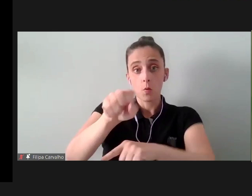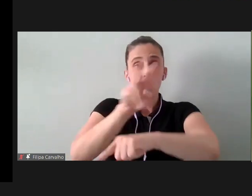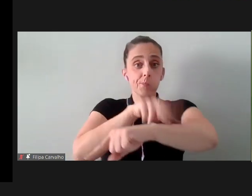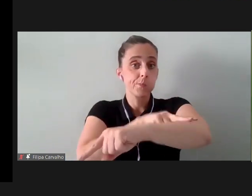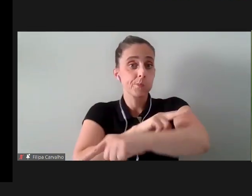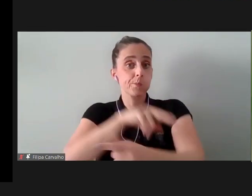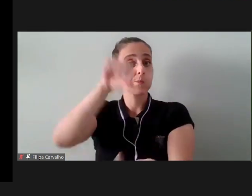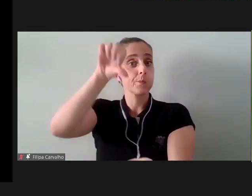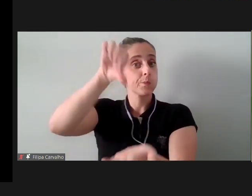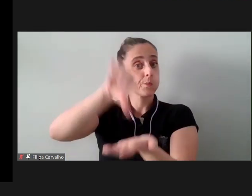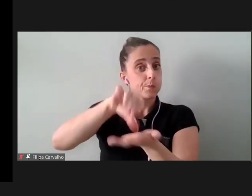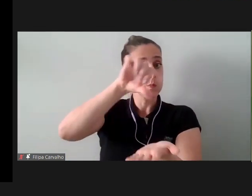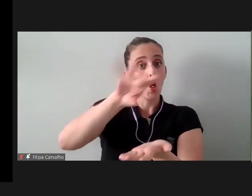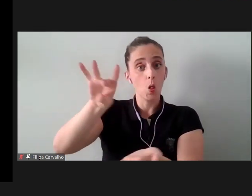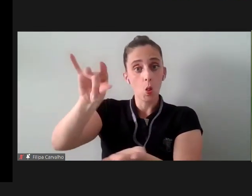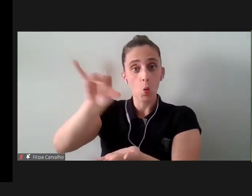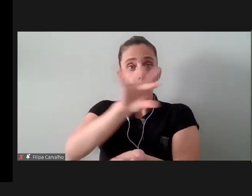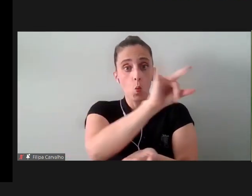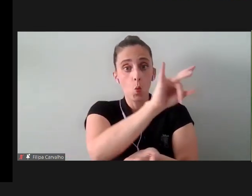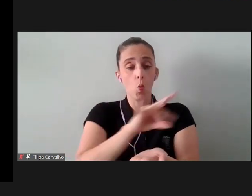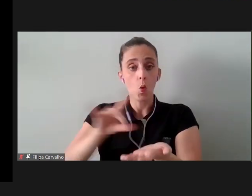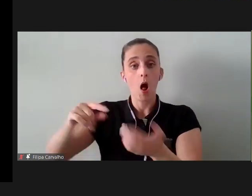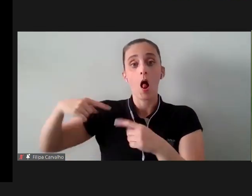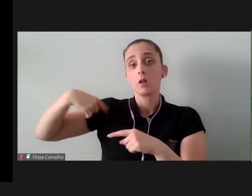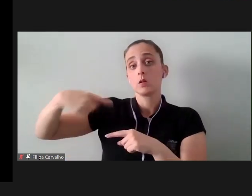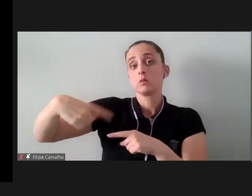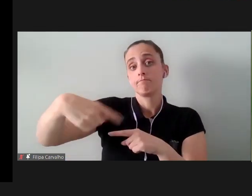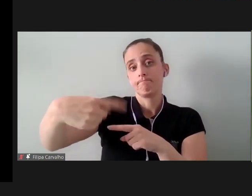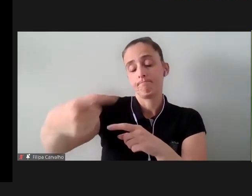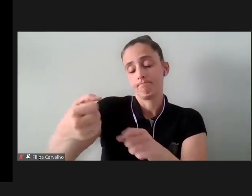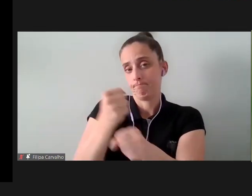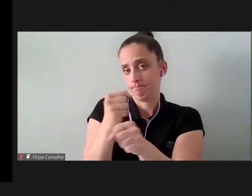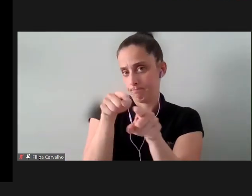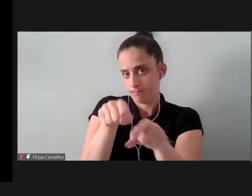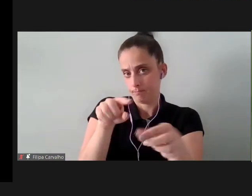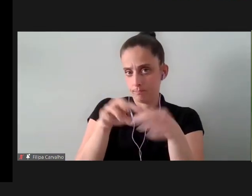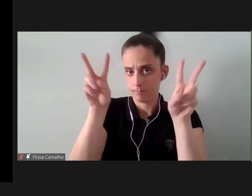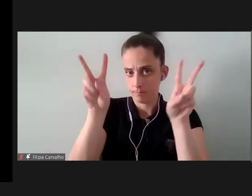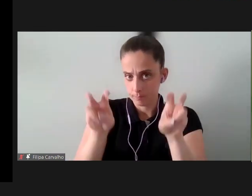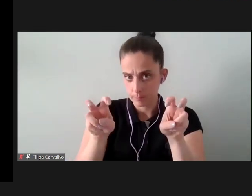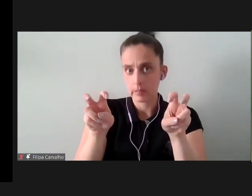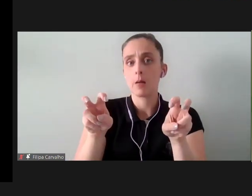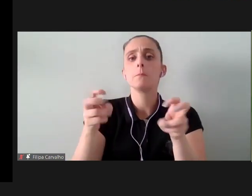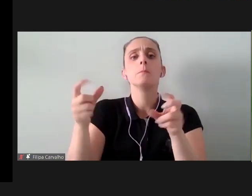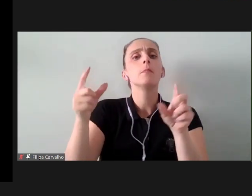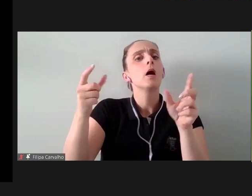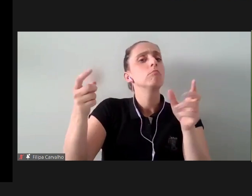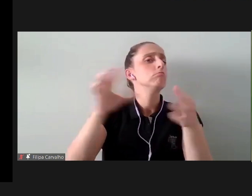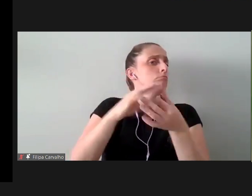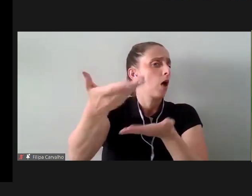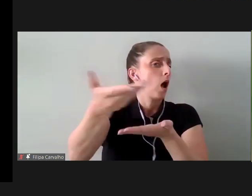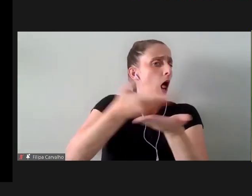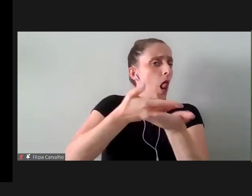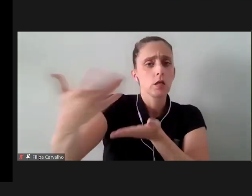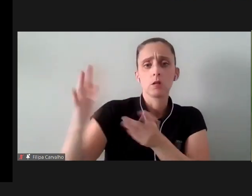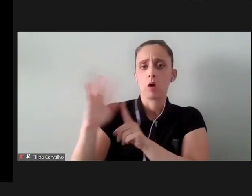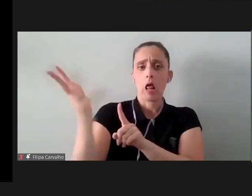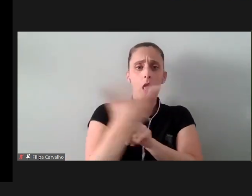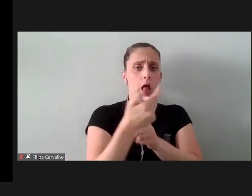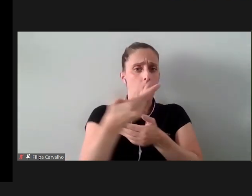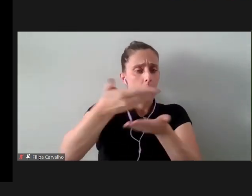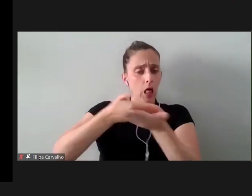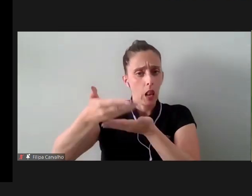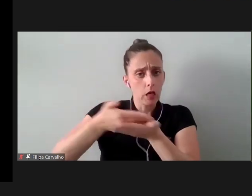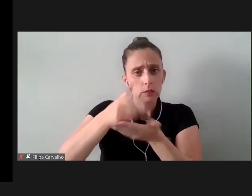da administração local, é que no dia a dia lidam com estas matérias. Na relação com o cidadão para a persecução do interesse